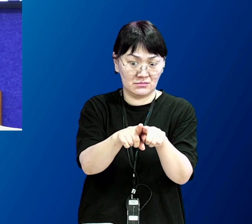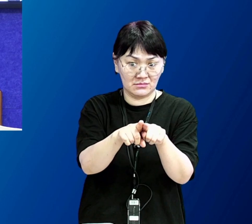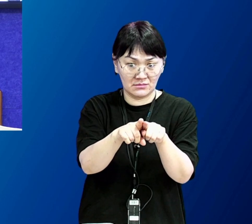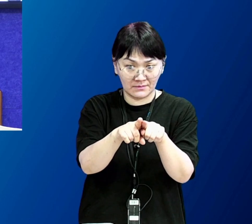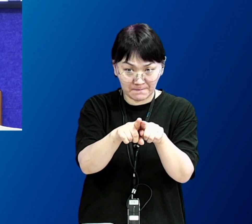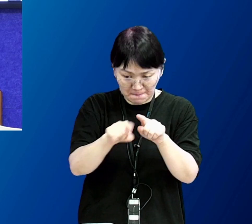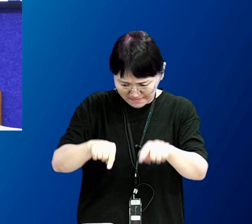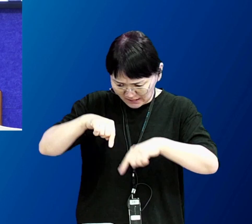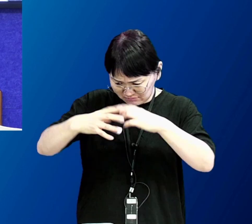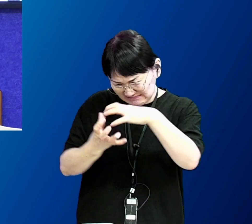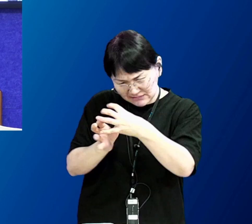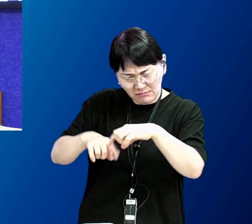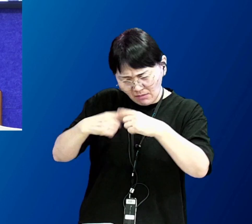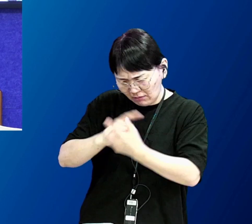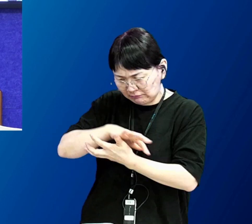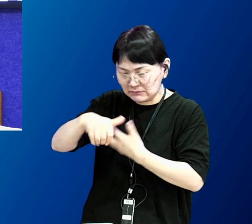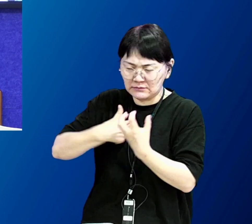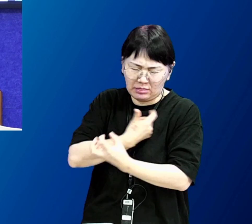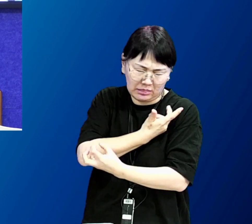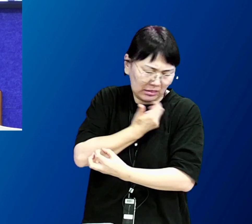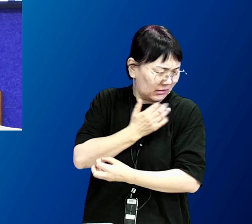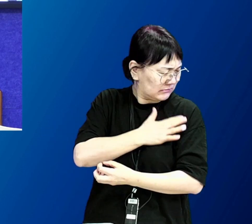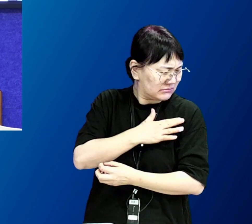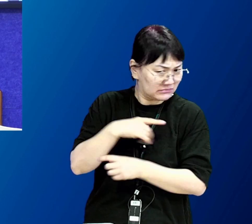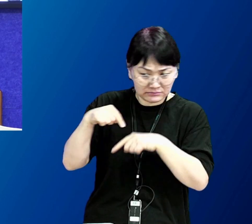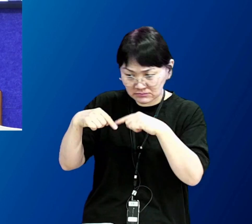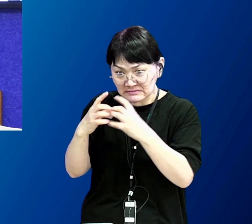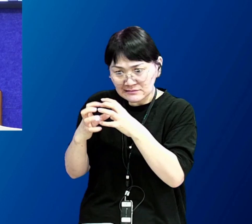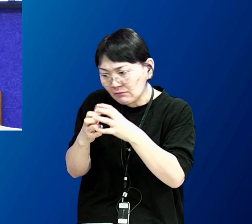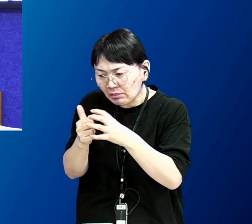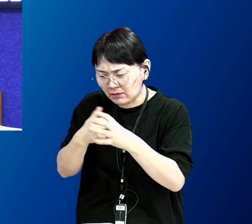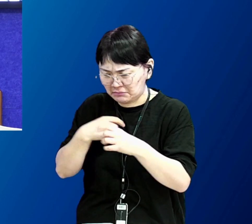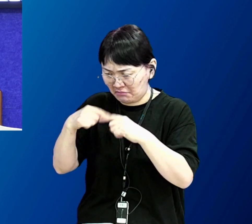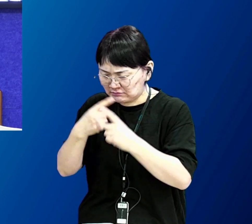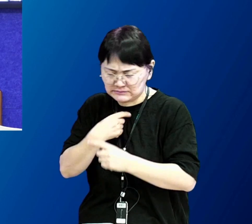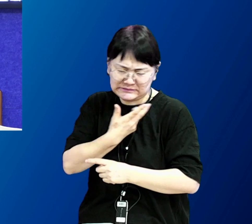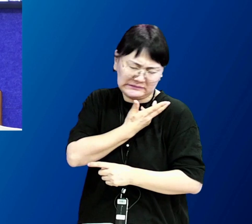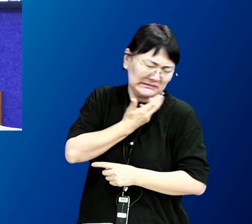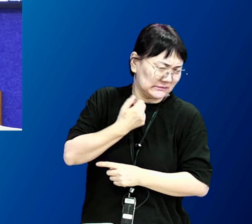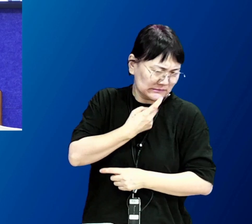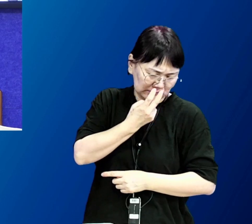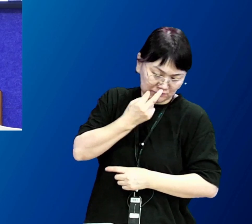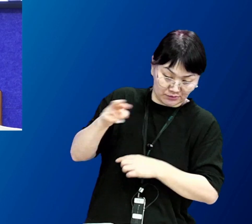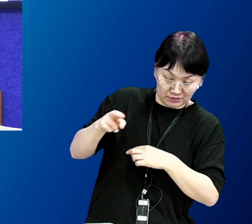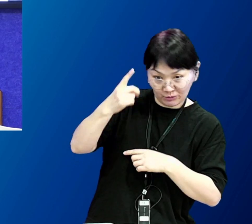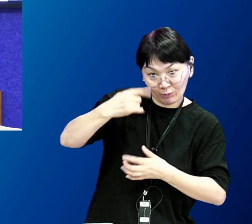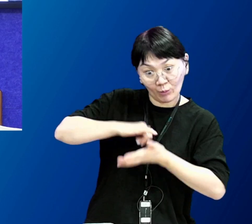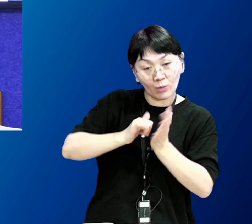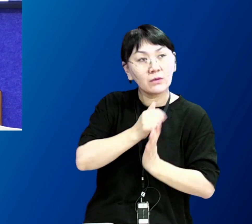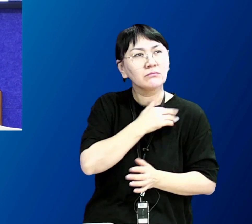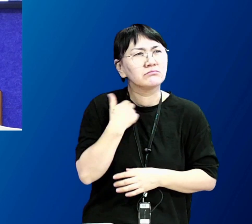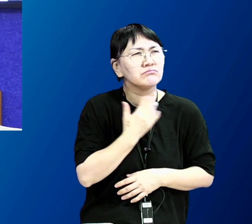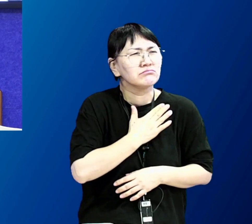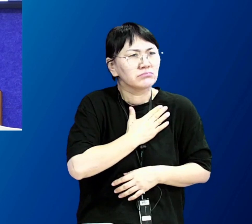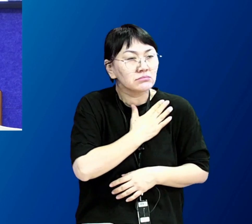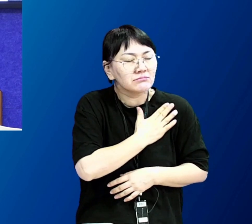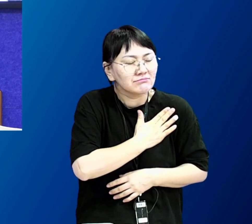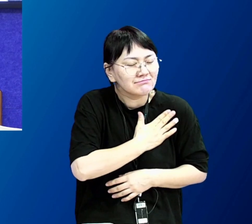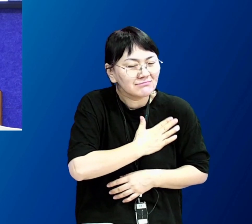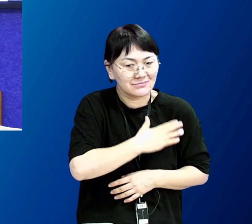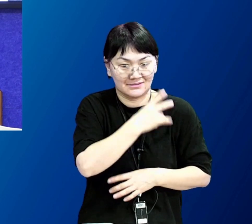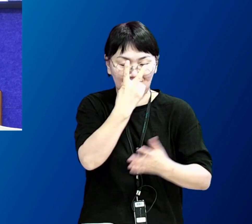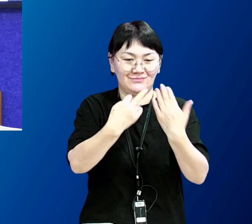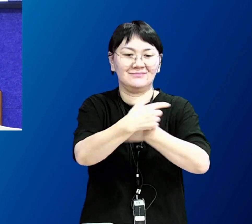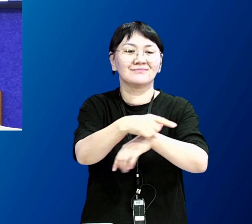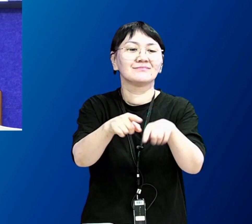гимнүглийг үл хайрлж байгаа нь. Үзэн ядаж байгаа нь нэгдүгээрт нь бид хүн эзнийг хайрлж байгаа